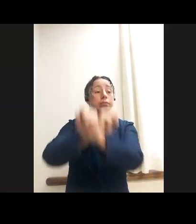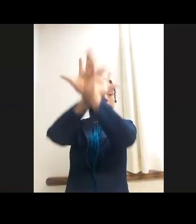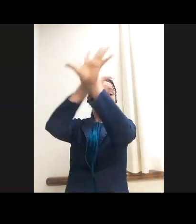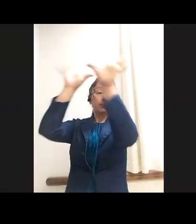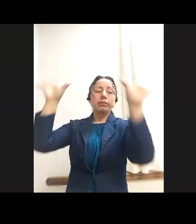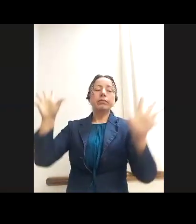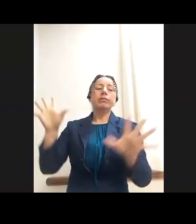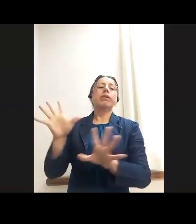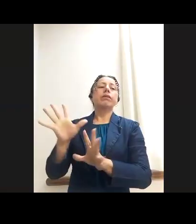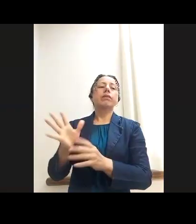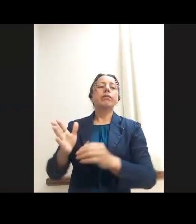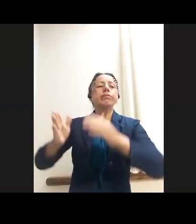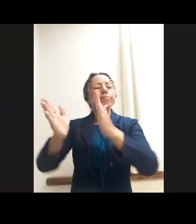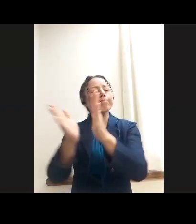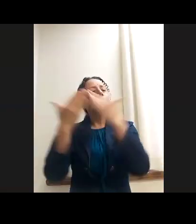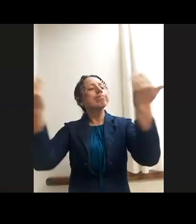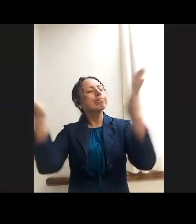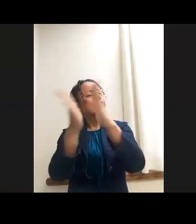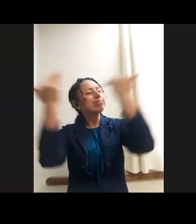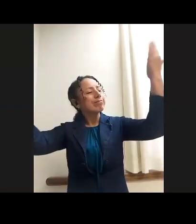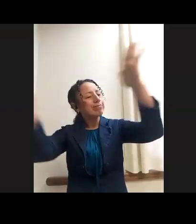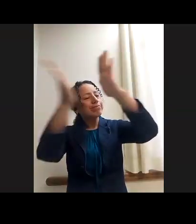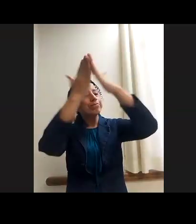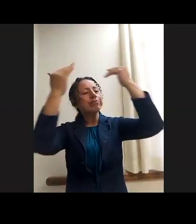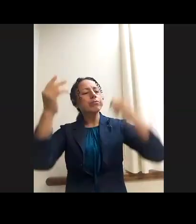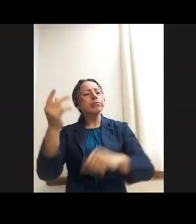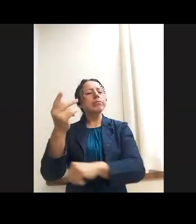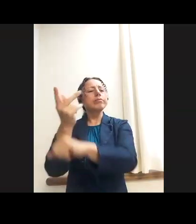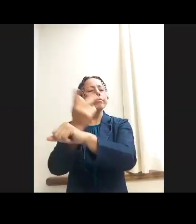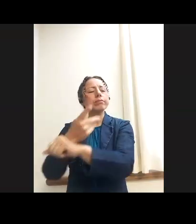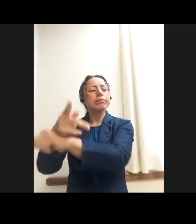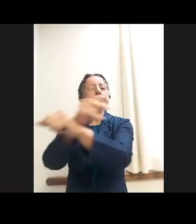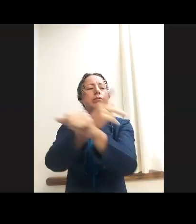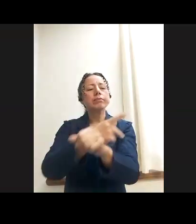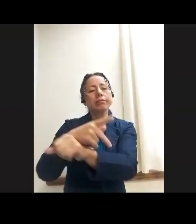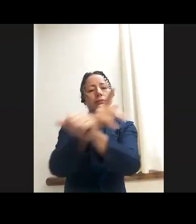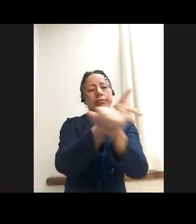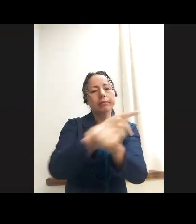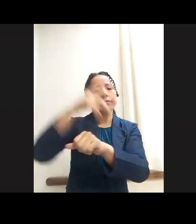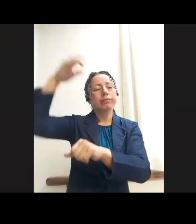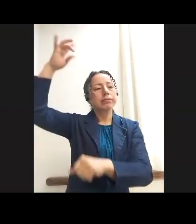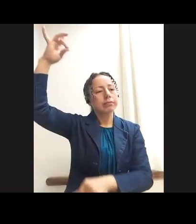teu buscamos